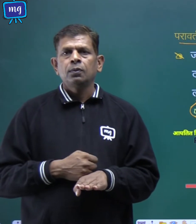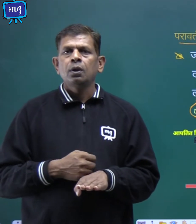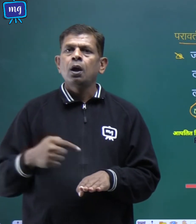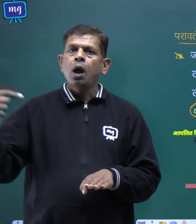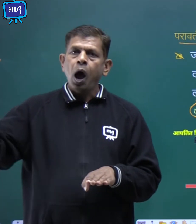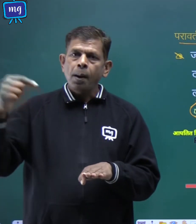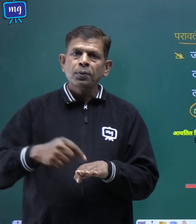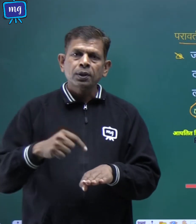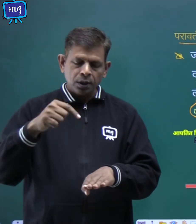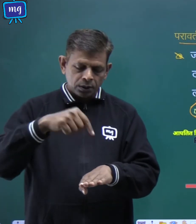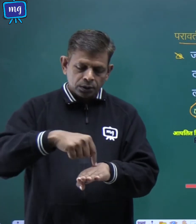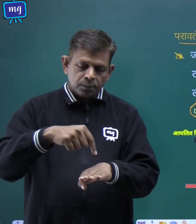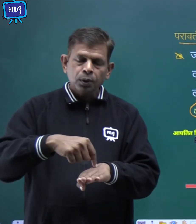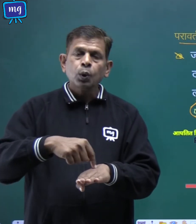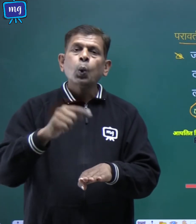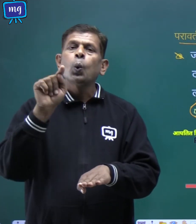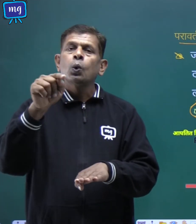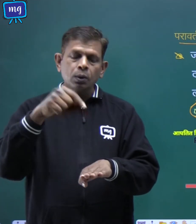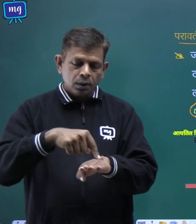आपतित किरण जिस बिंदु पर टकरा रही है